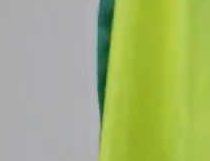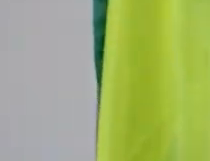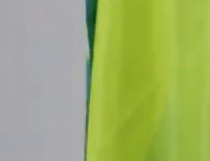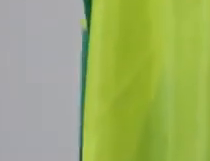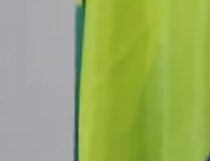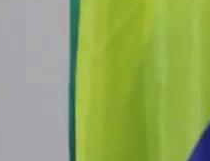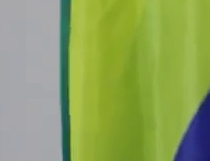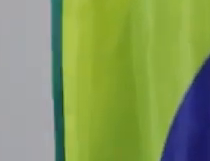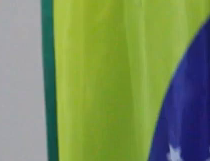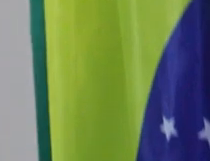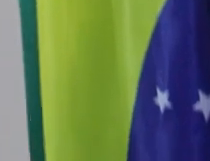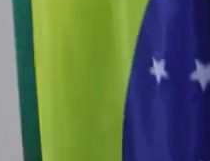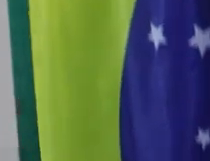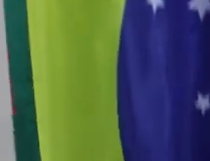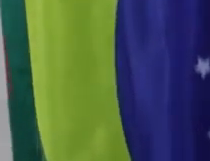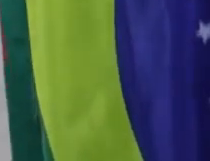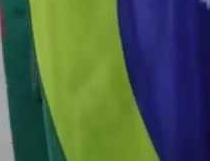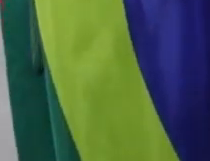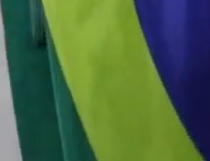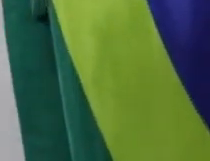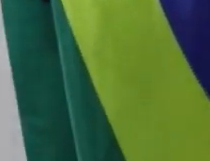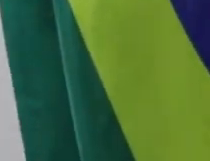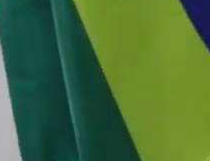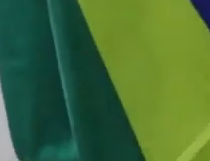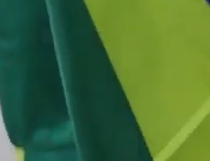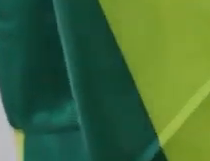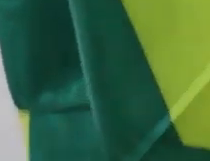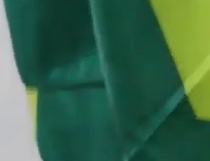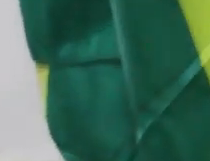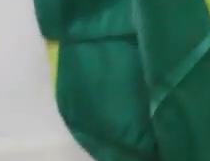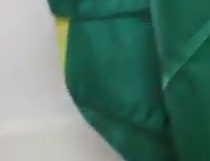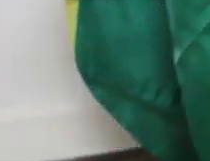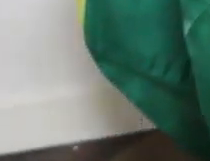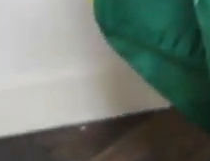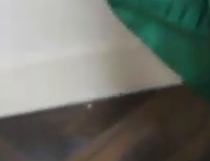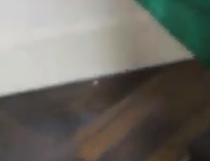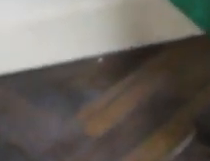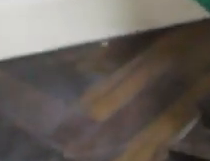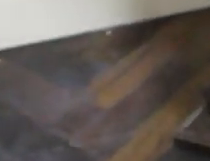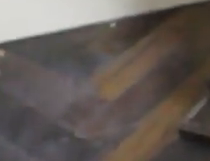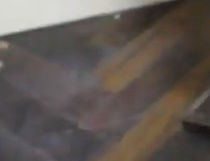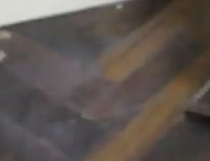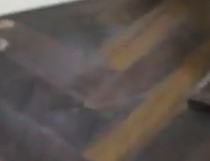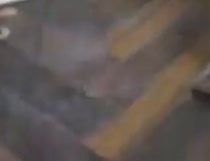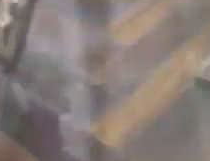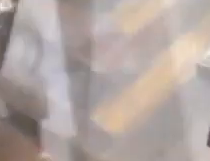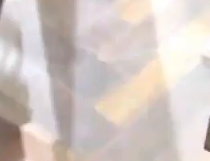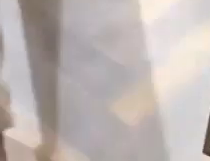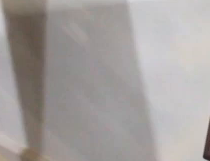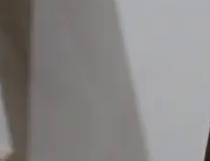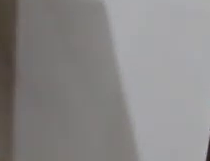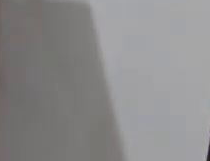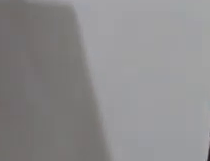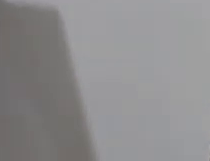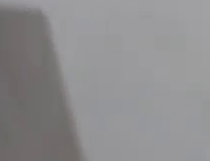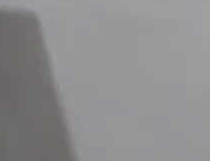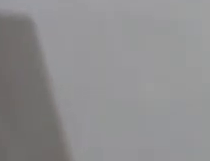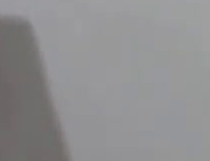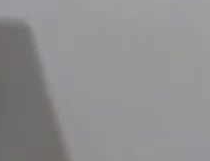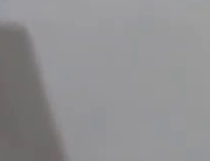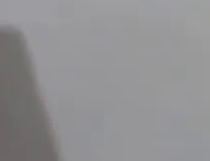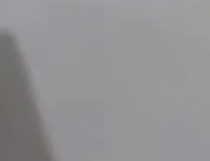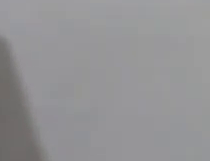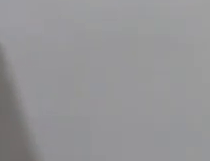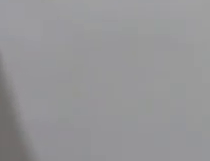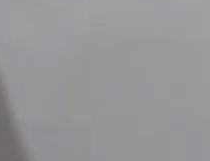no dia 23 de setembro de 2023, na sede social do Clube Literário de Paranaguá.